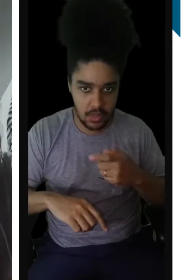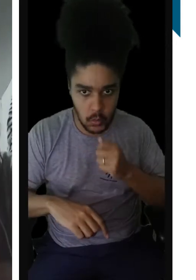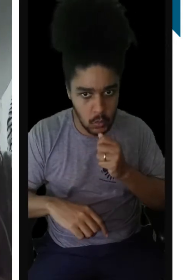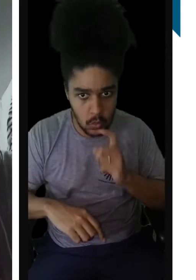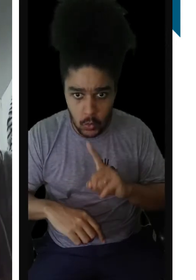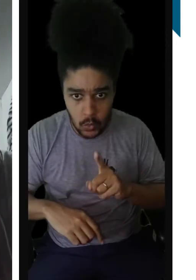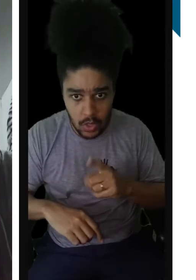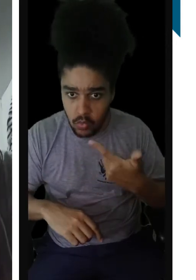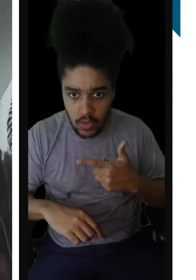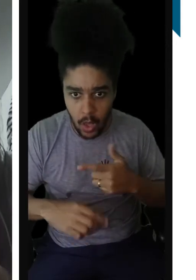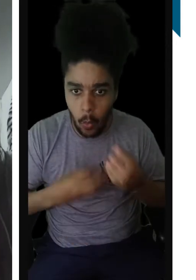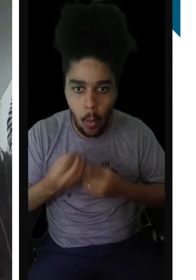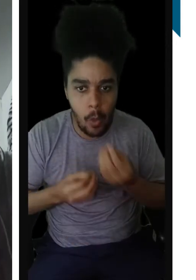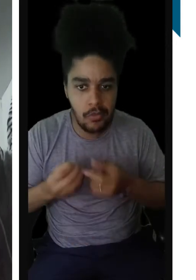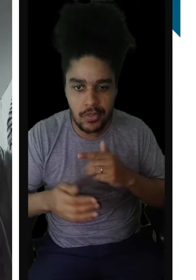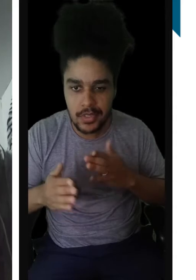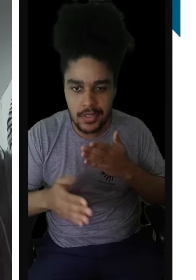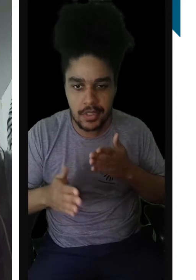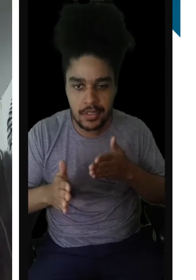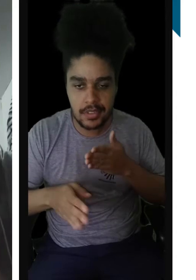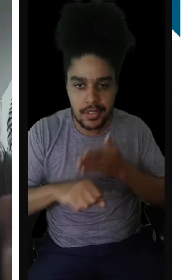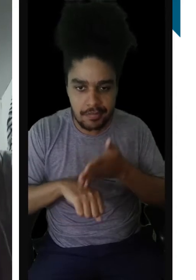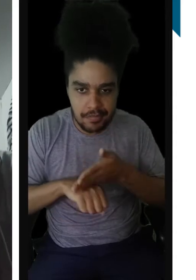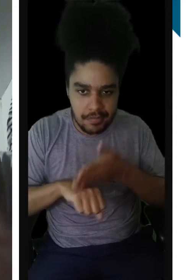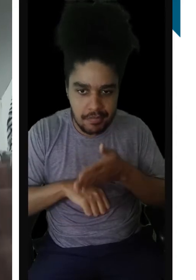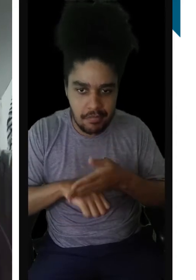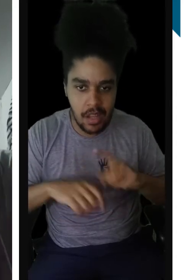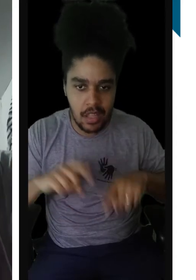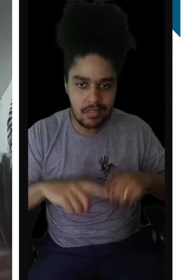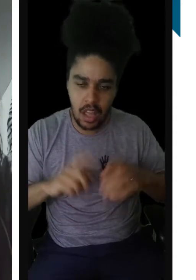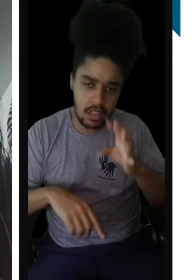não tiver como acessar o